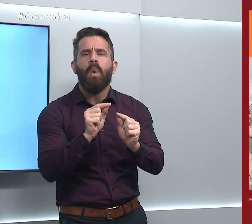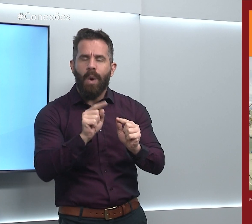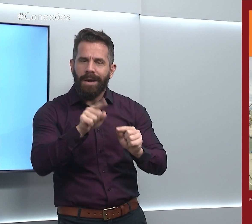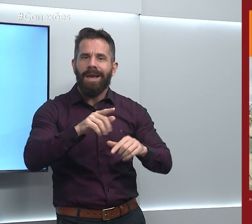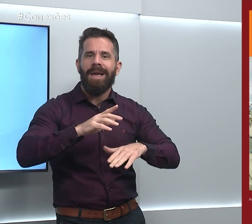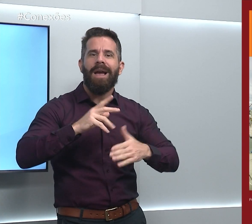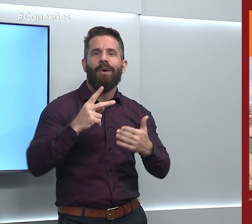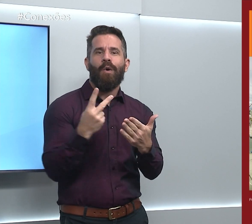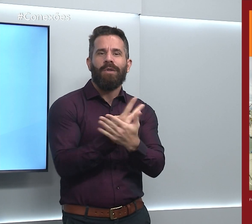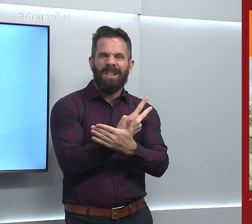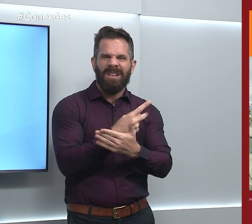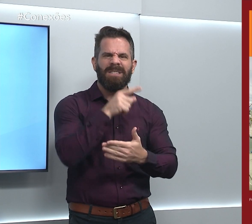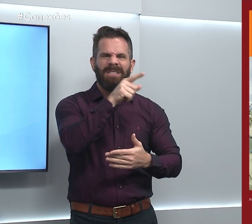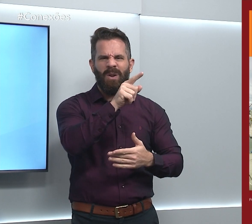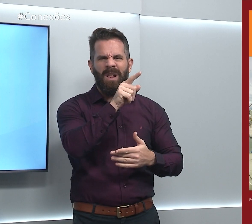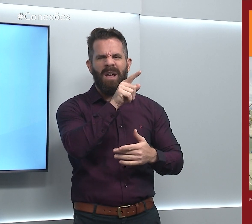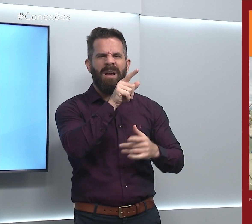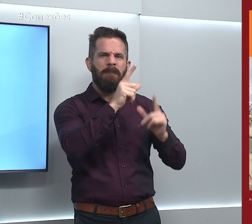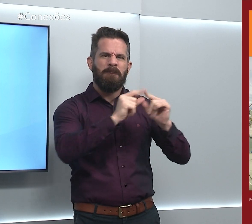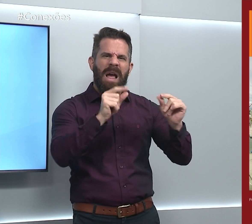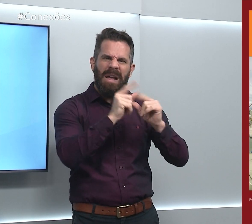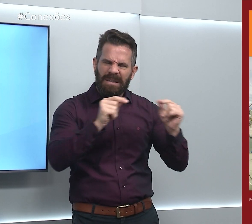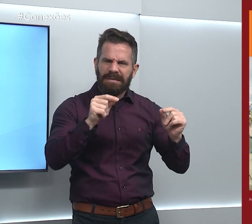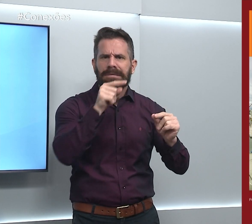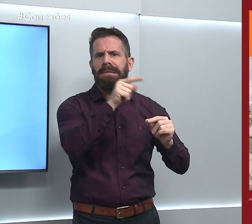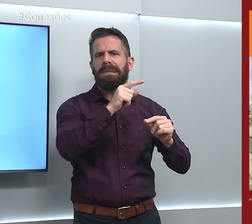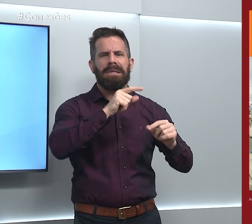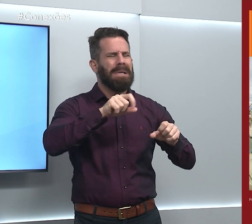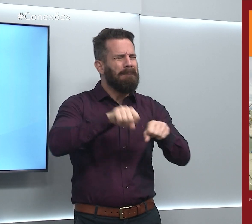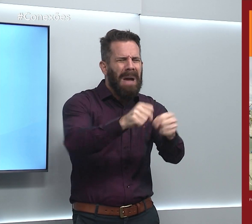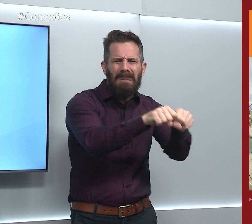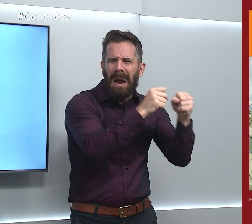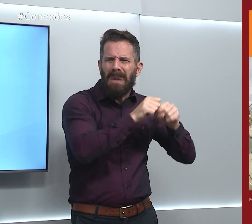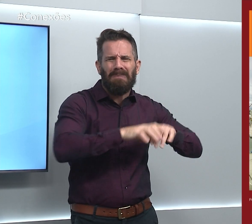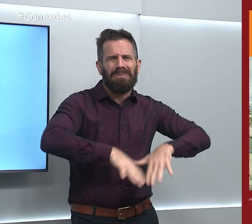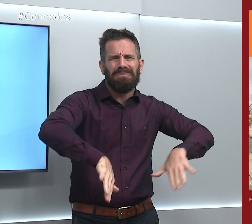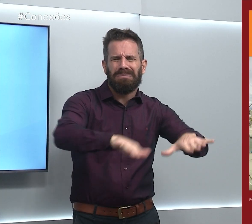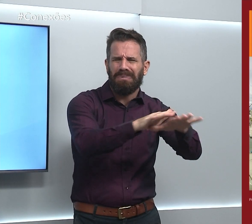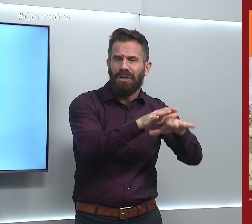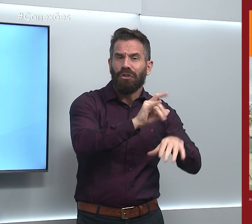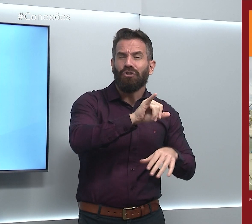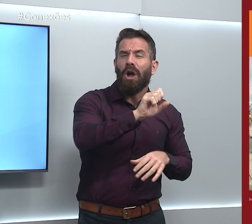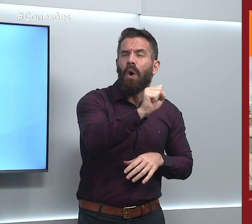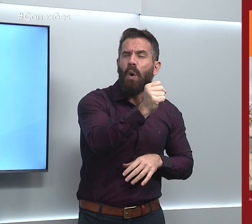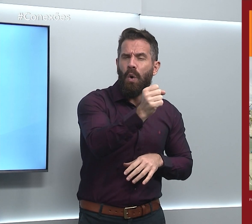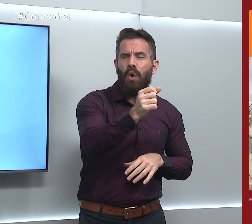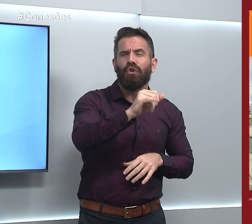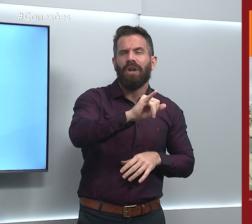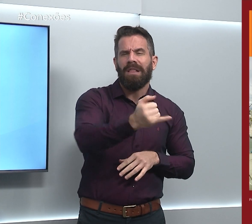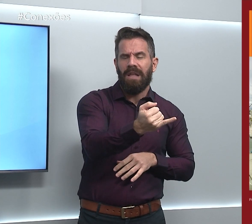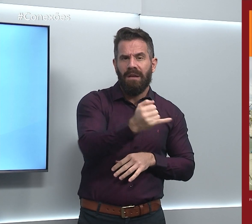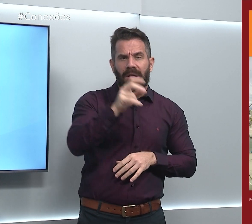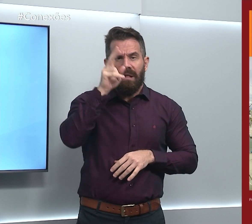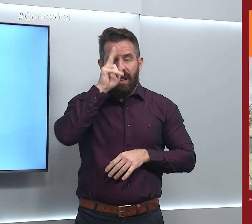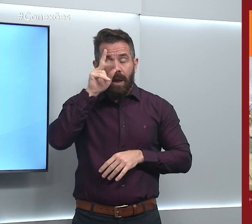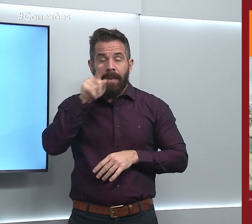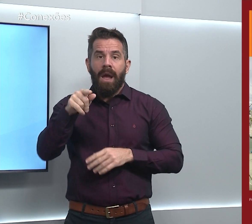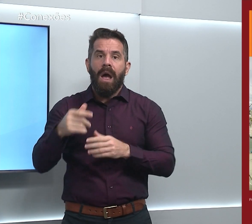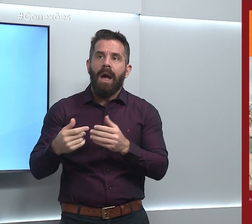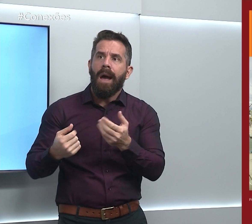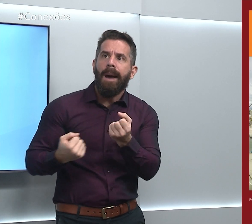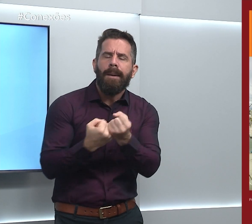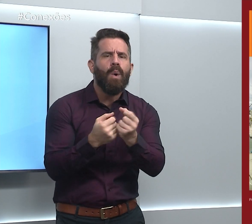acusados custearam passagens, combustível e fretamento de ônibus para levar manifestantes até